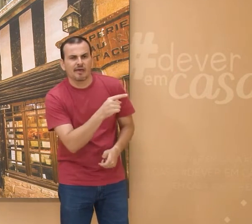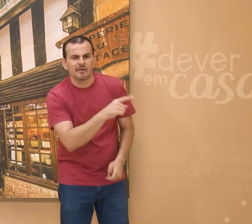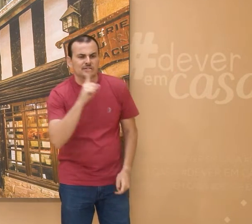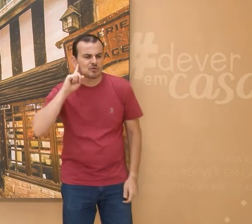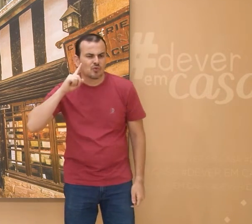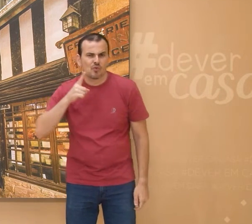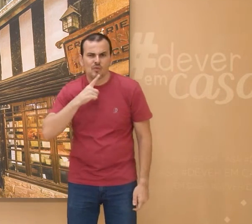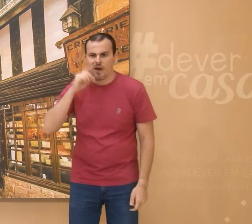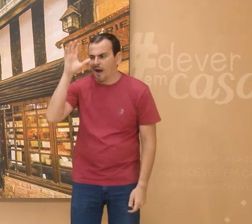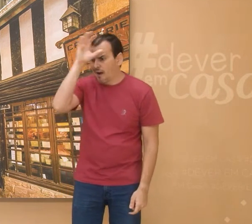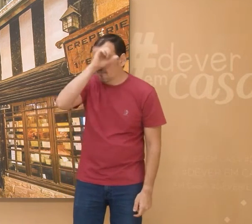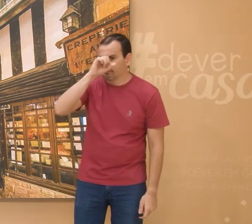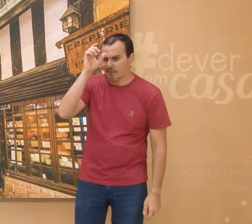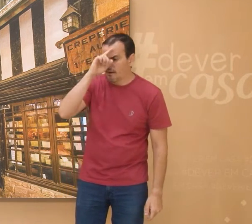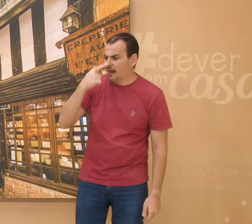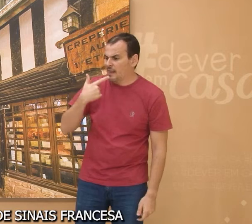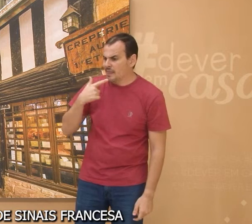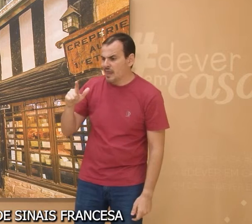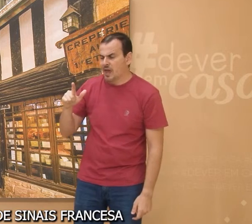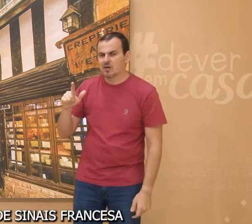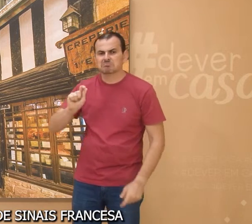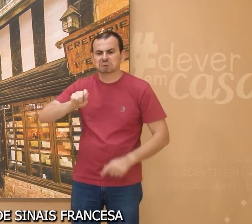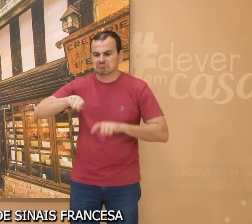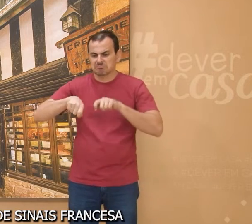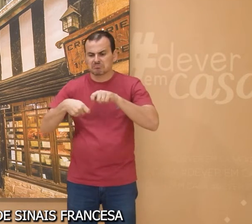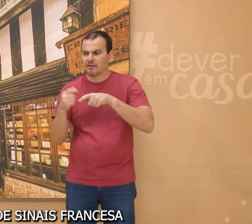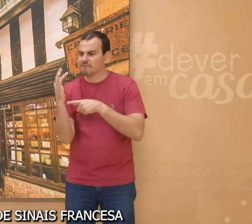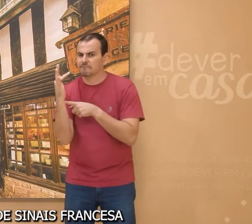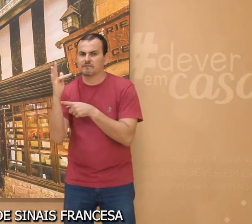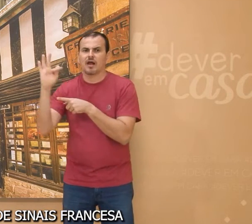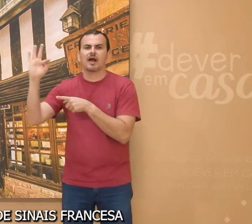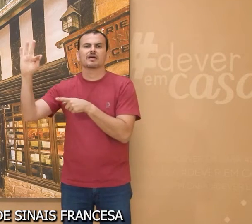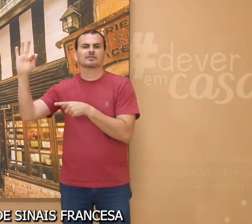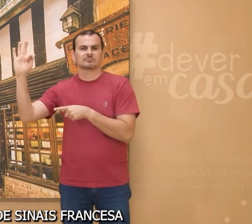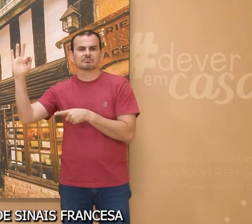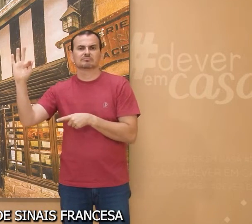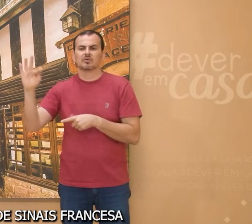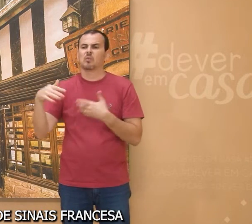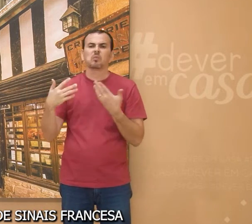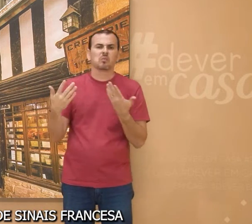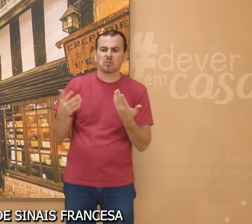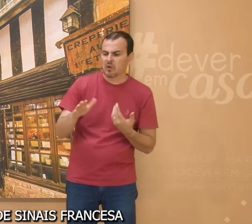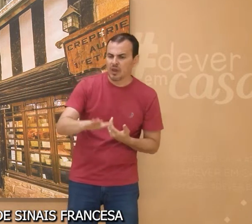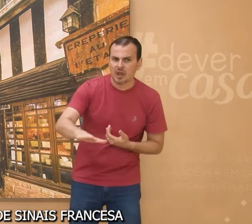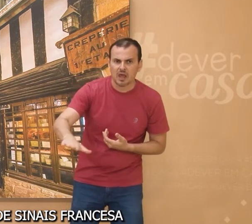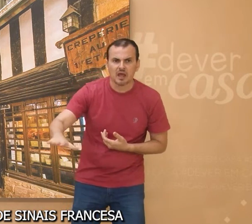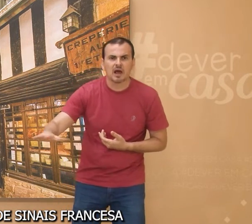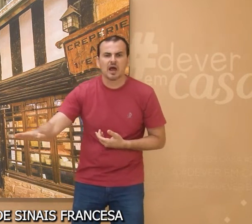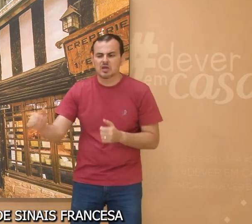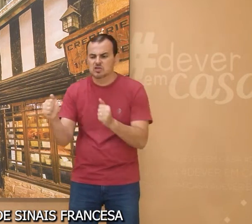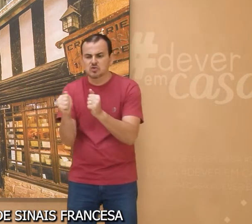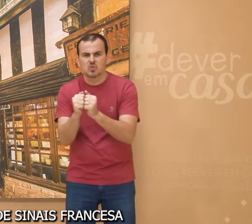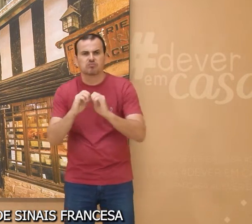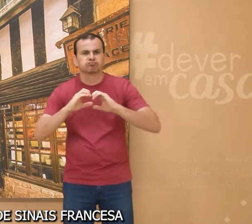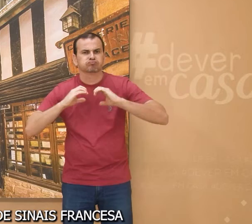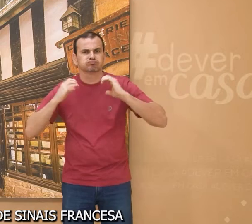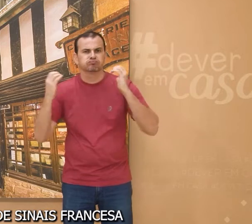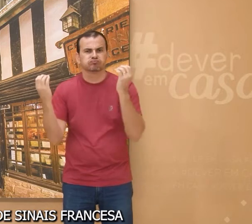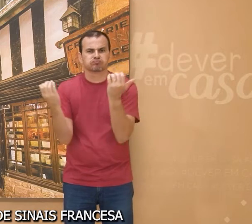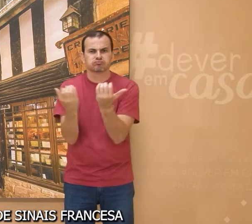Ela era surda e aprendeu a língua de sinais francesa quando era criança